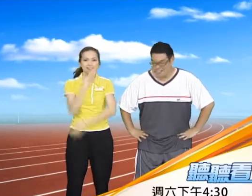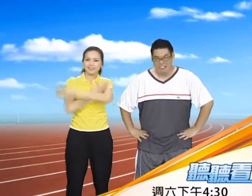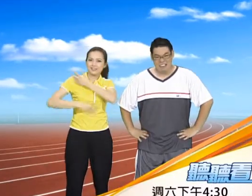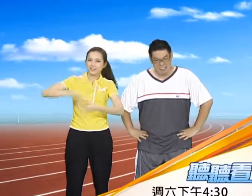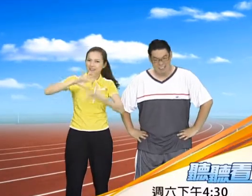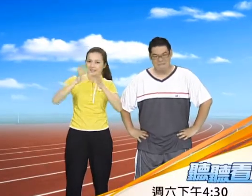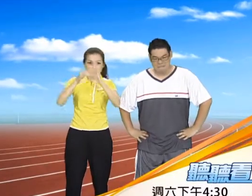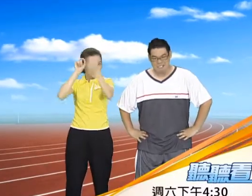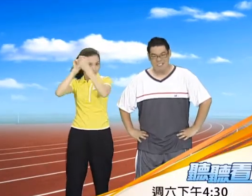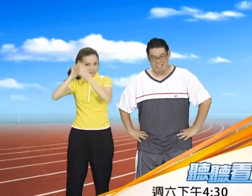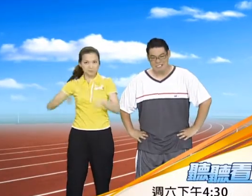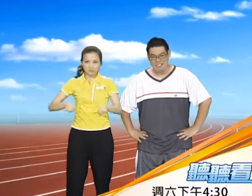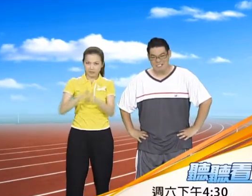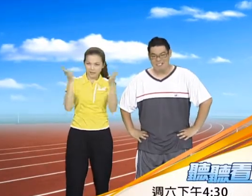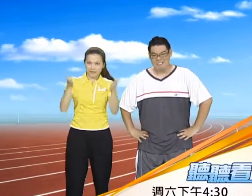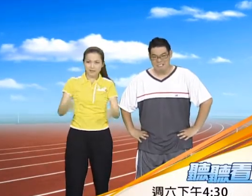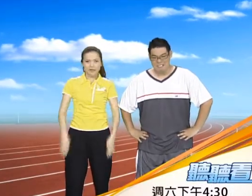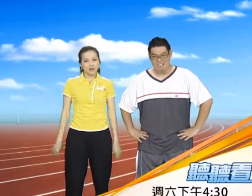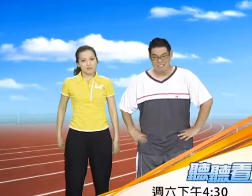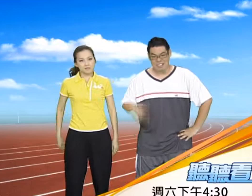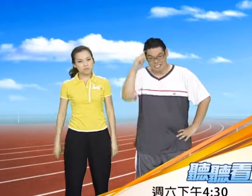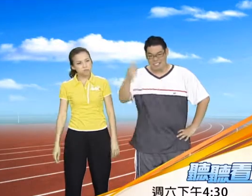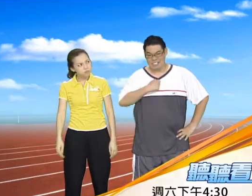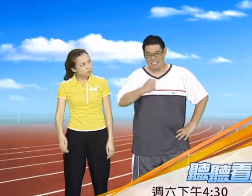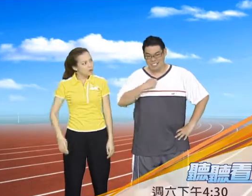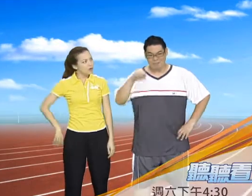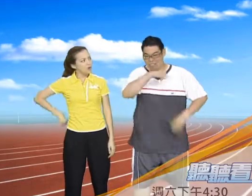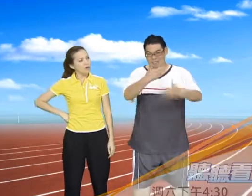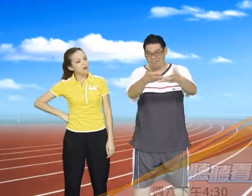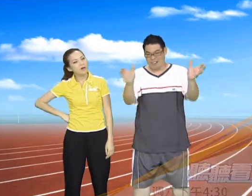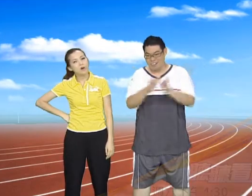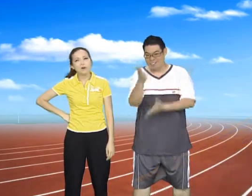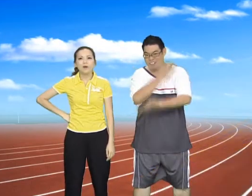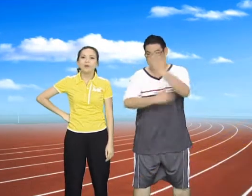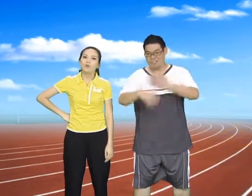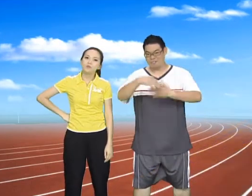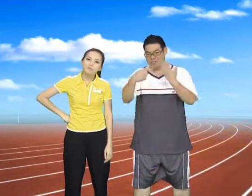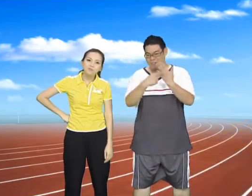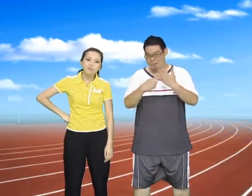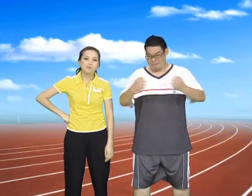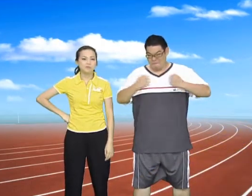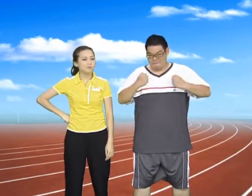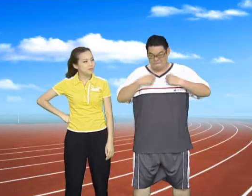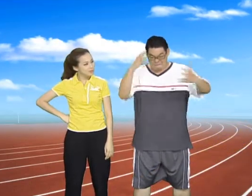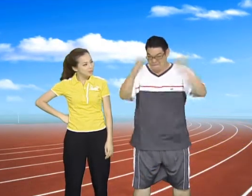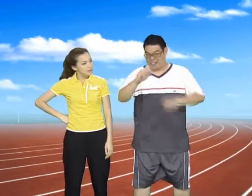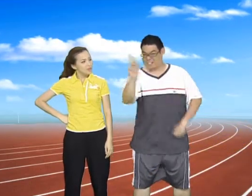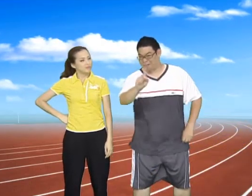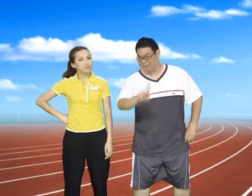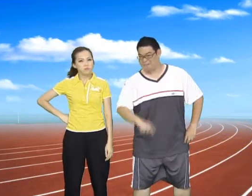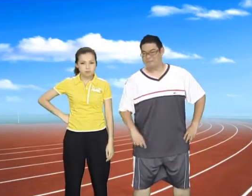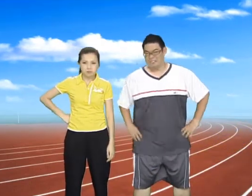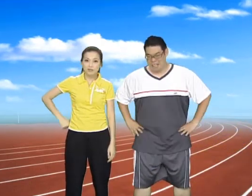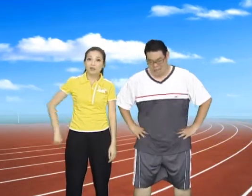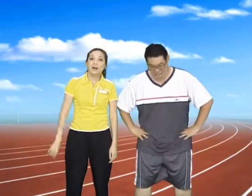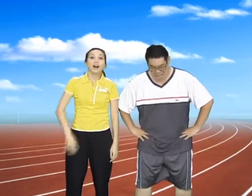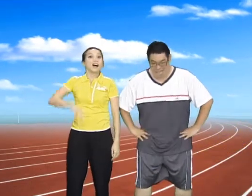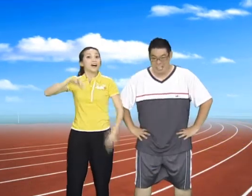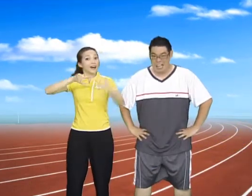伦敦帕运即将登场， 想知道中华队的新将国手们如何进行魔鬼训练吗？ 八